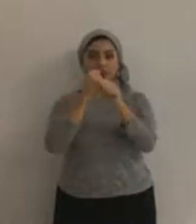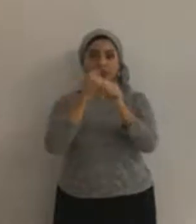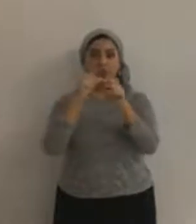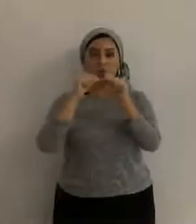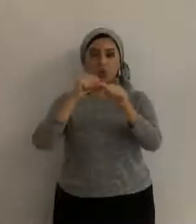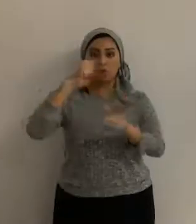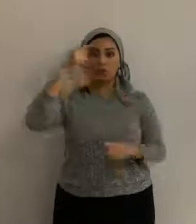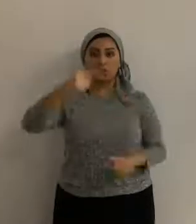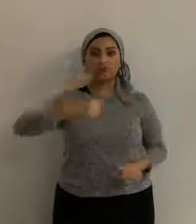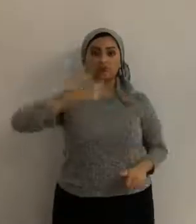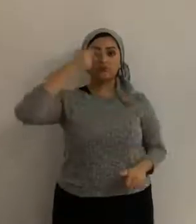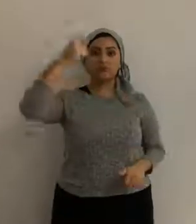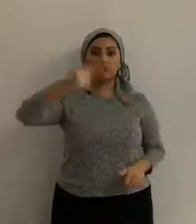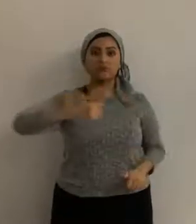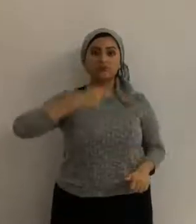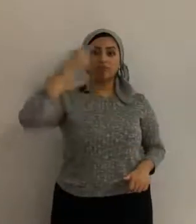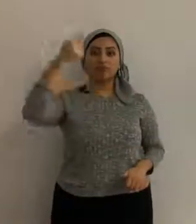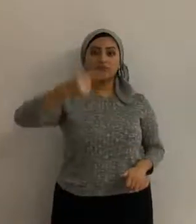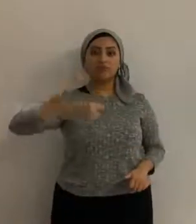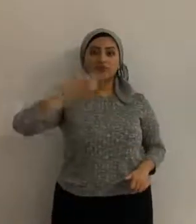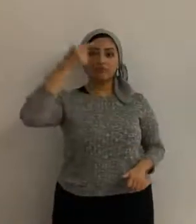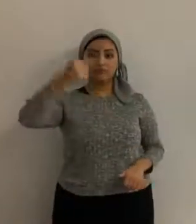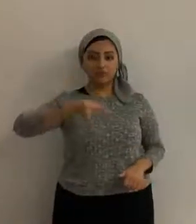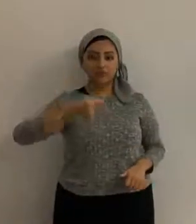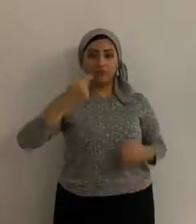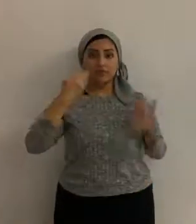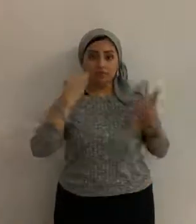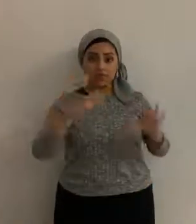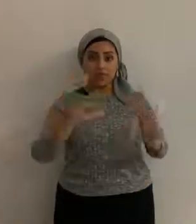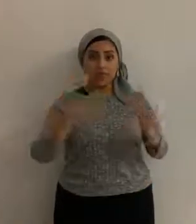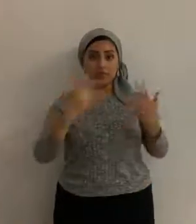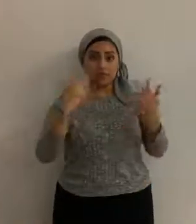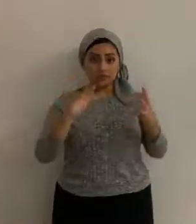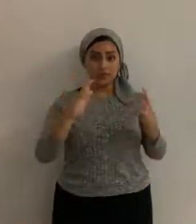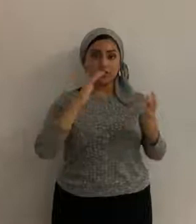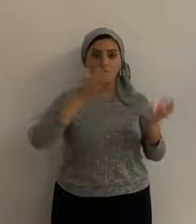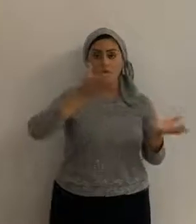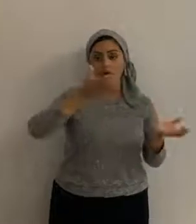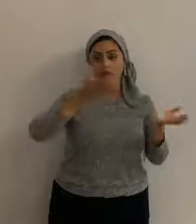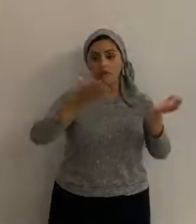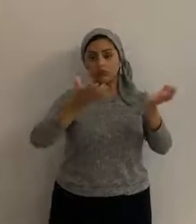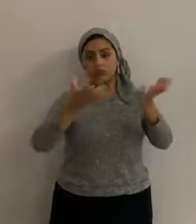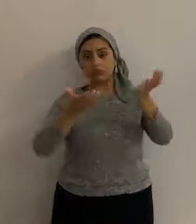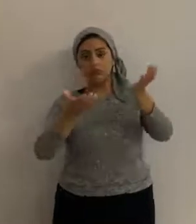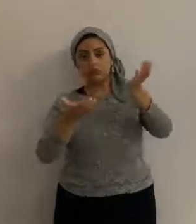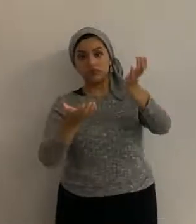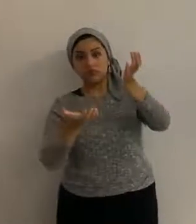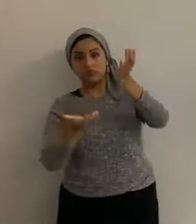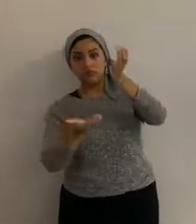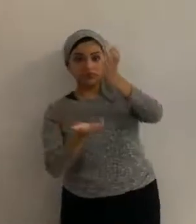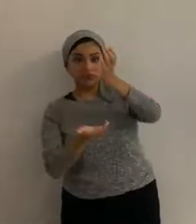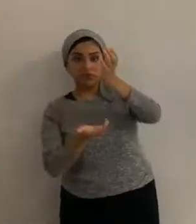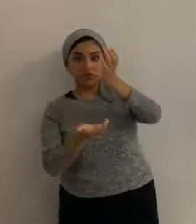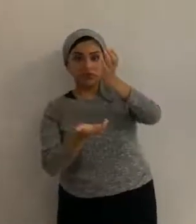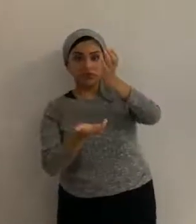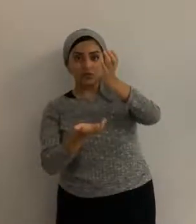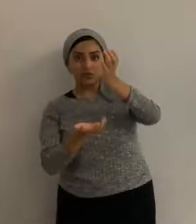girando. Y entonces lo que hace es vaciar su contenido, el concreto, lo vacían en la